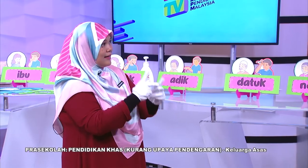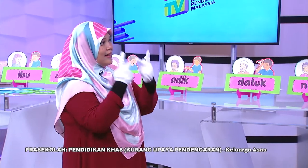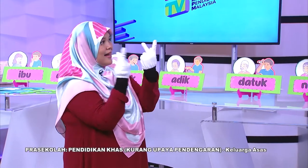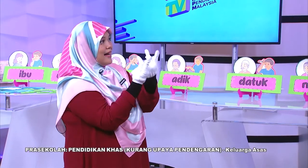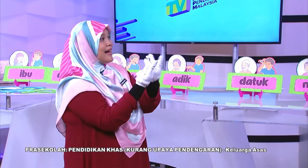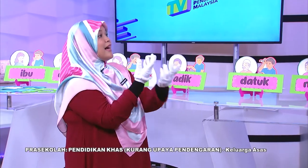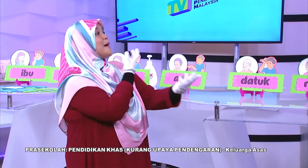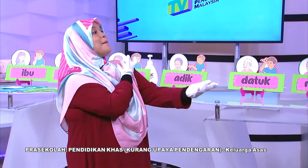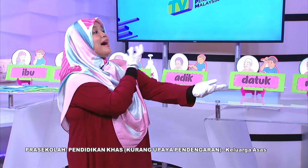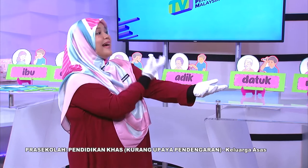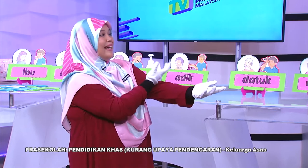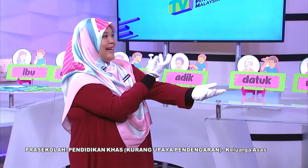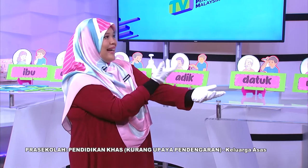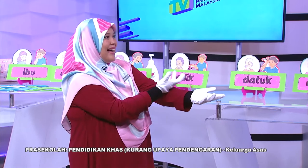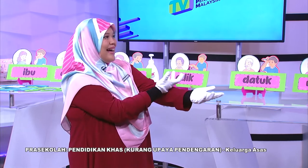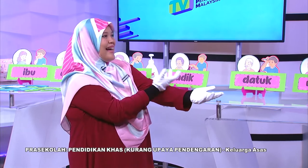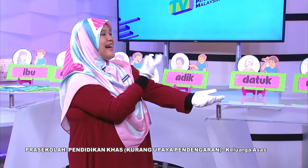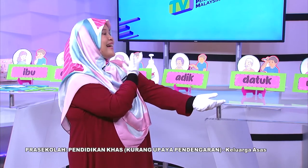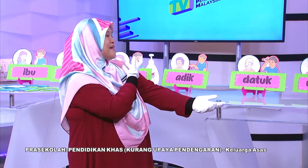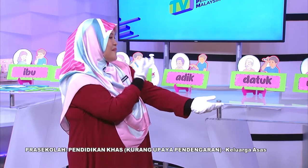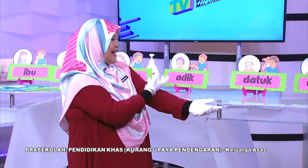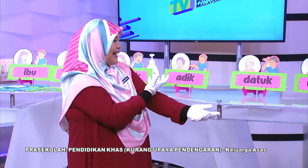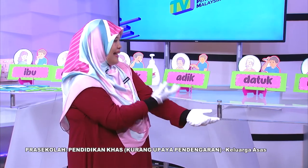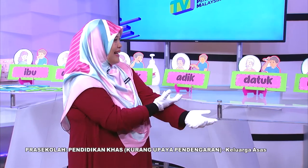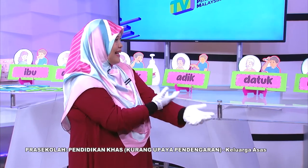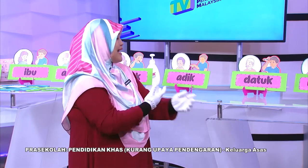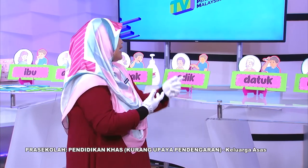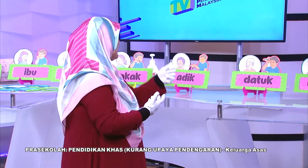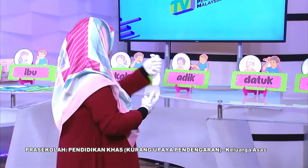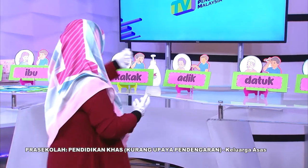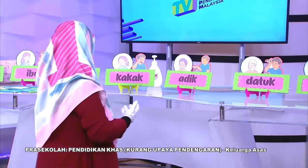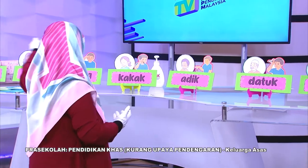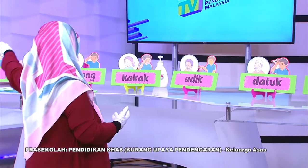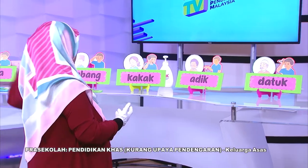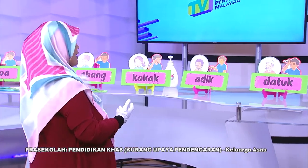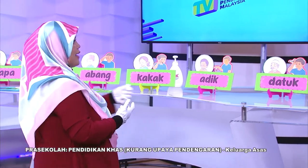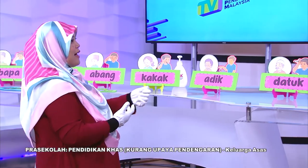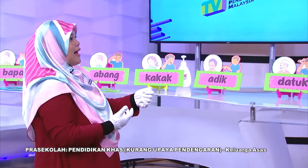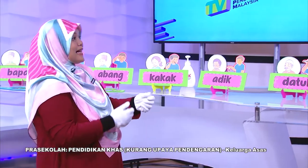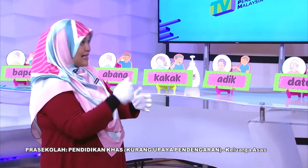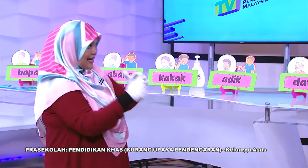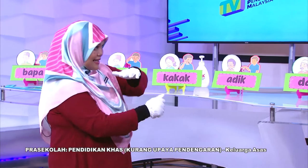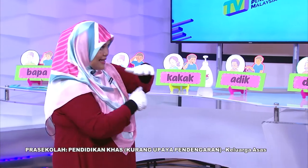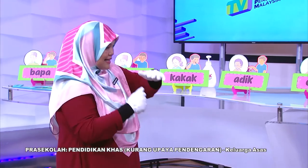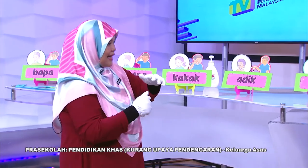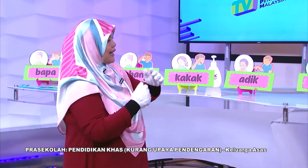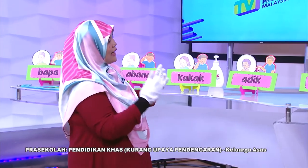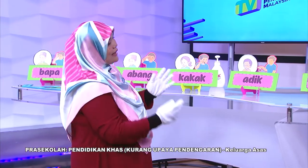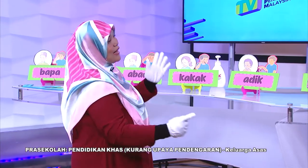tambah rupanya berkembang amalkan sayur ngaji ini keluarga asas-asas kita